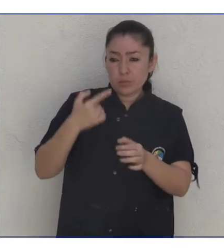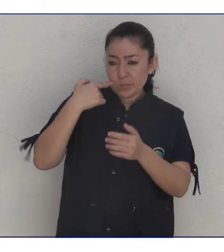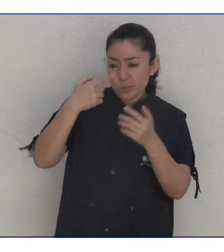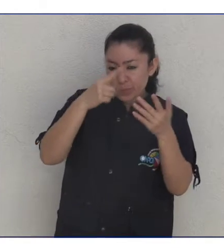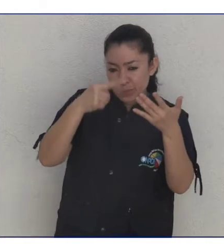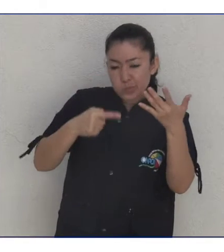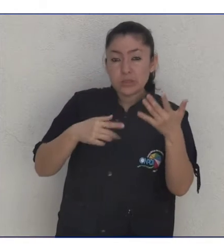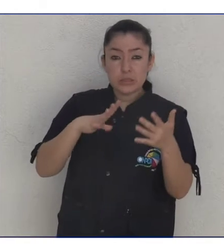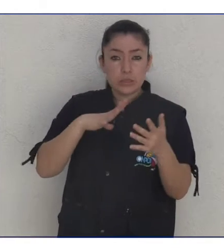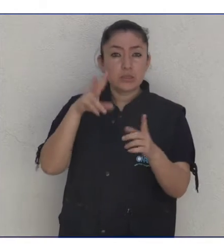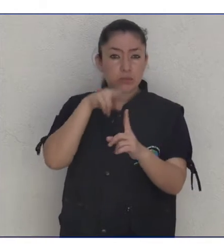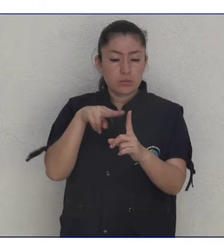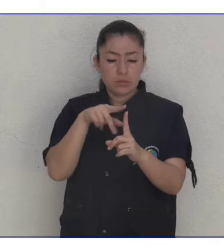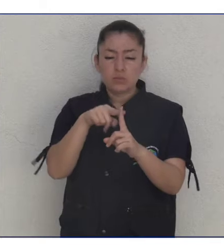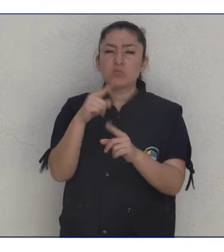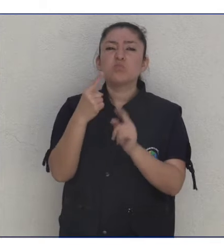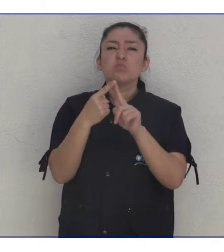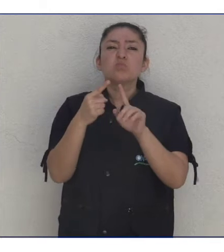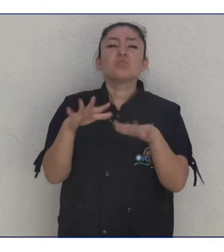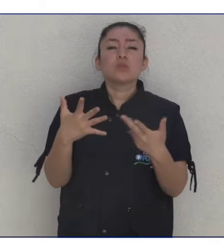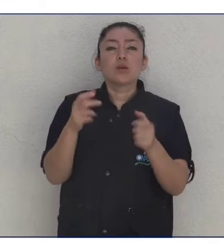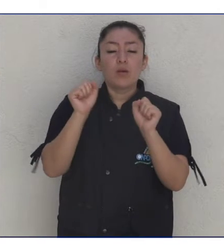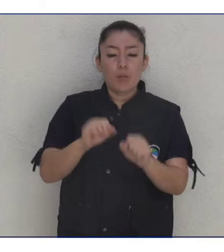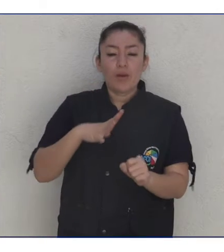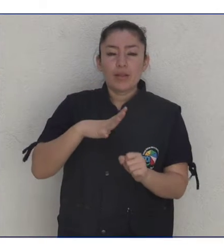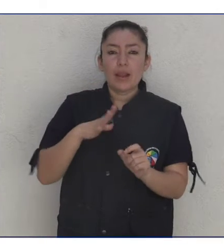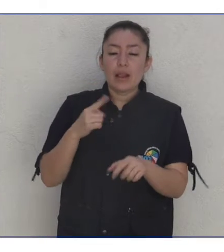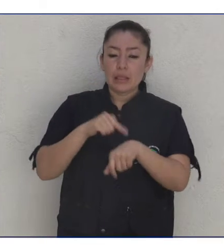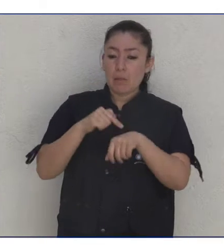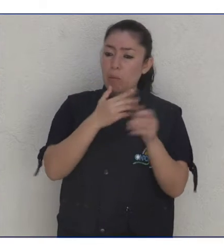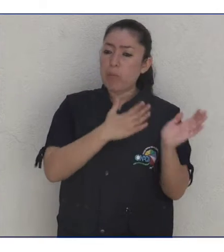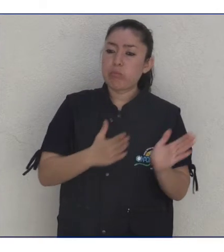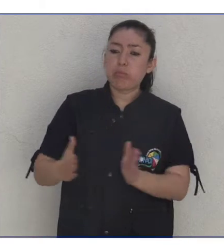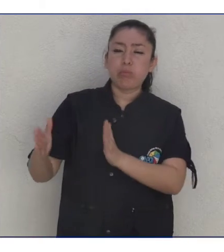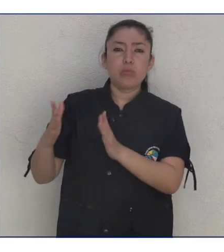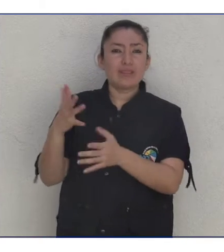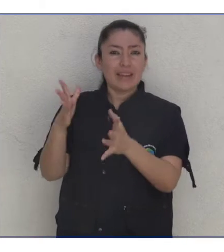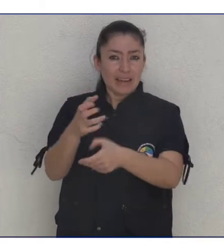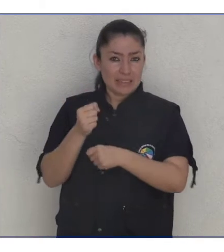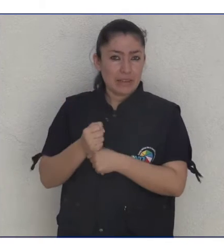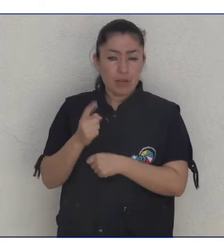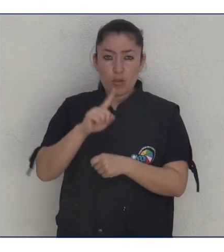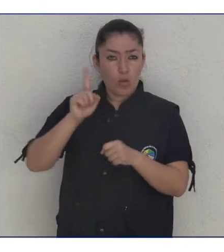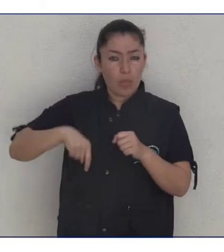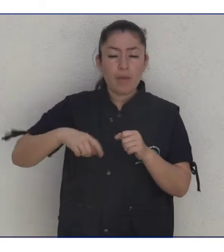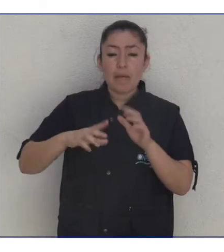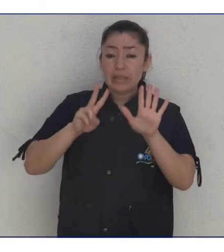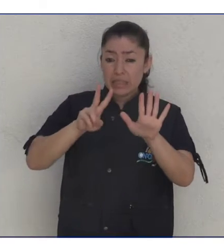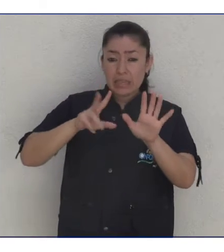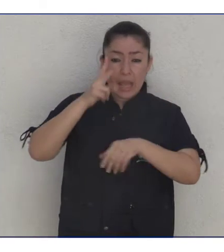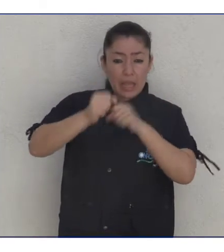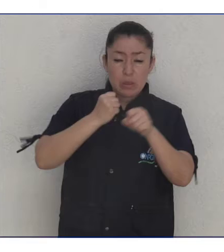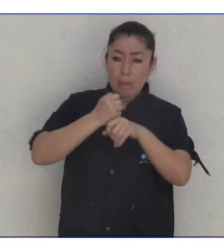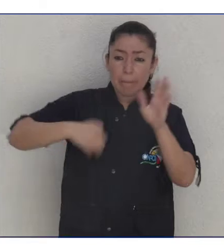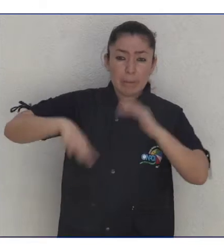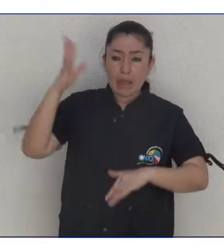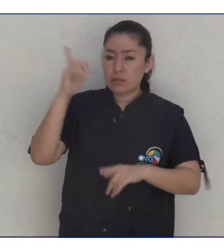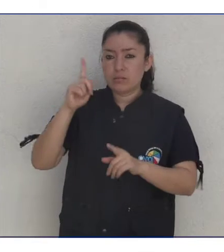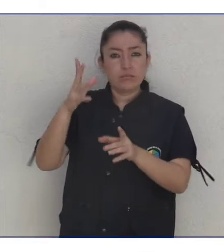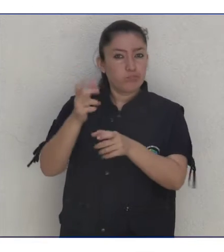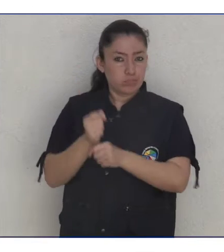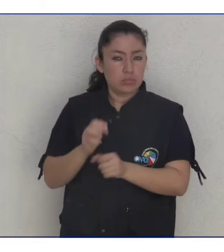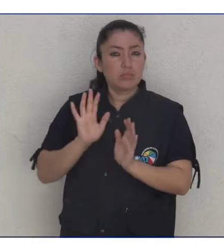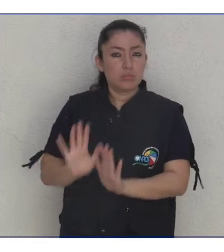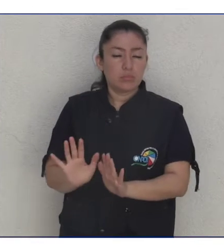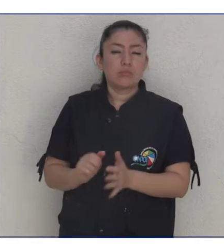alguna de estas situaciones. 1. Que hubiese transcurrido el plazo de su reserva, que no será mayor de 7 años contados a partir de la fecha de